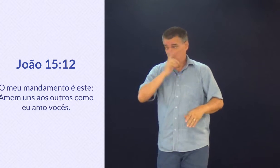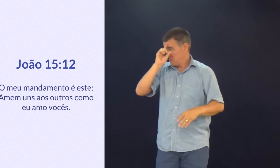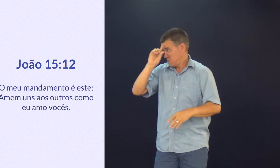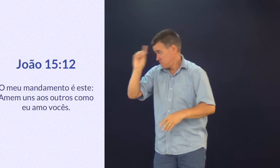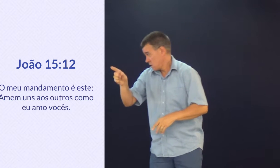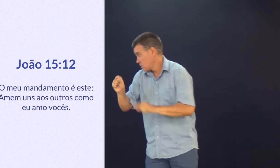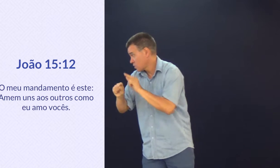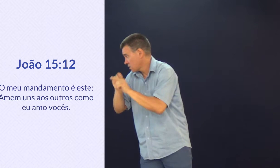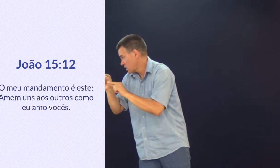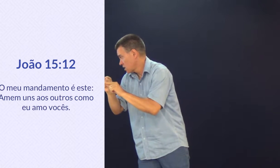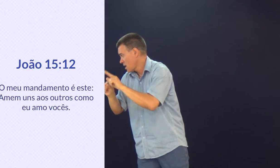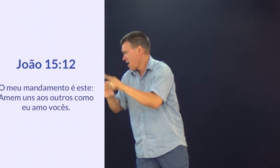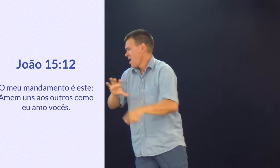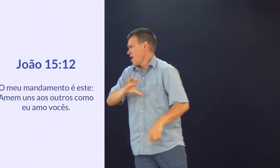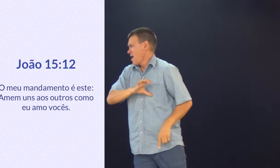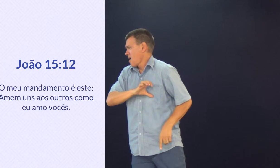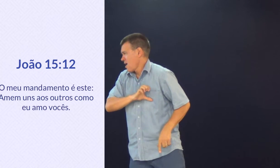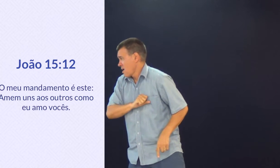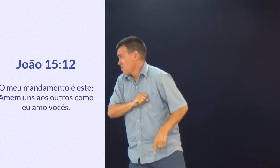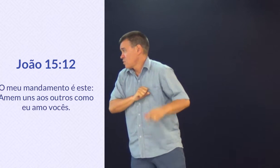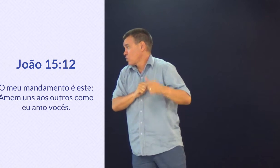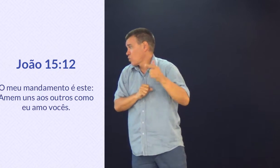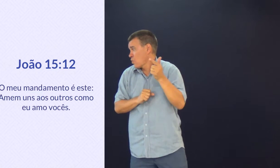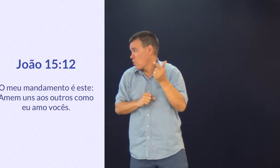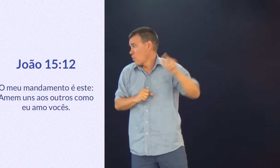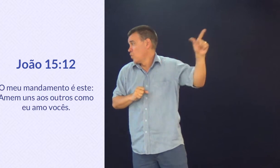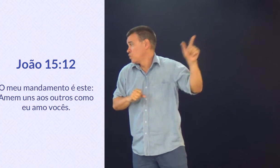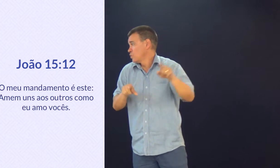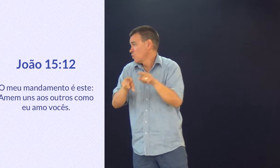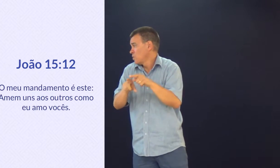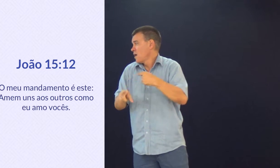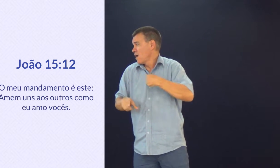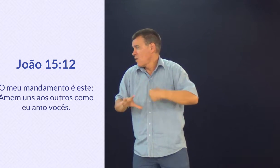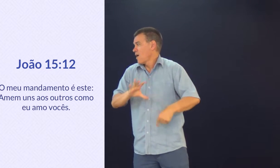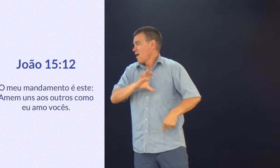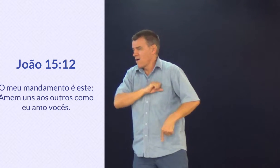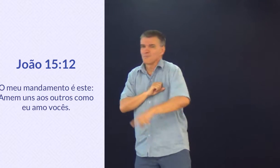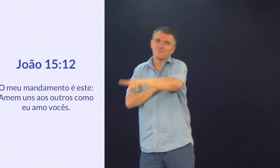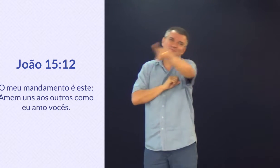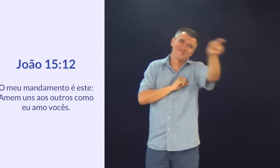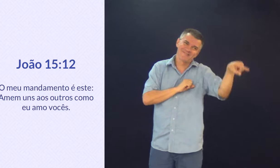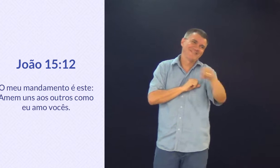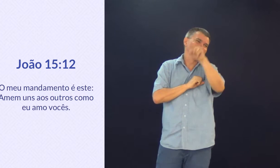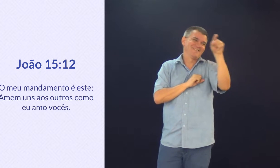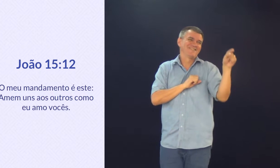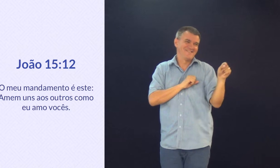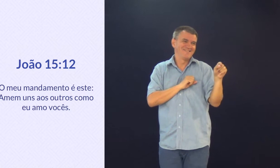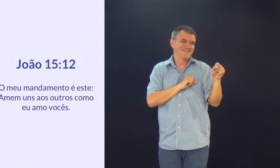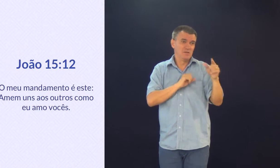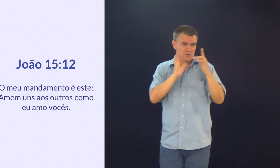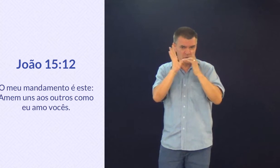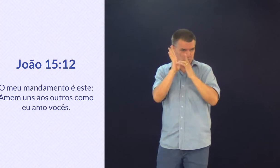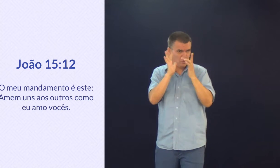mas o versículo o meu mandamento é este ame uns aos outros como eu amo vocês